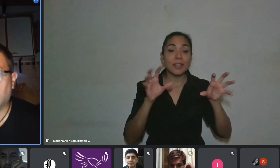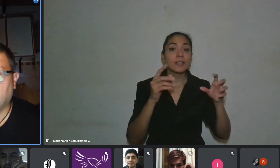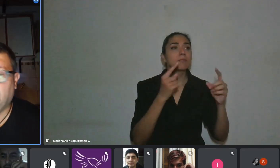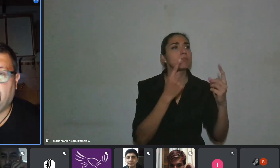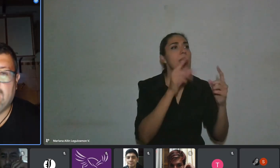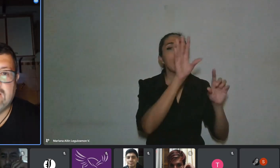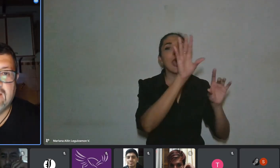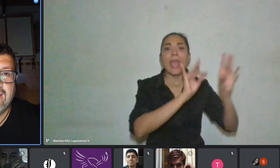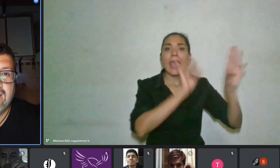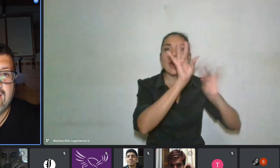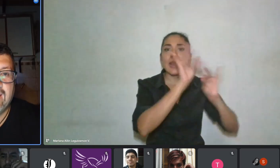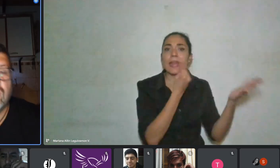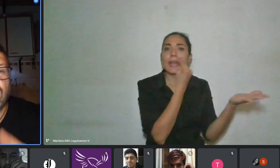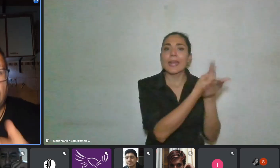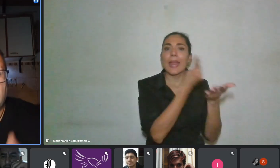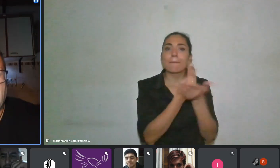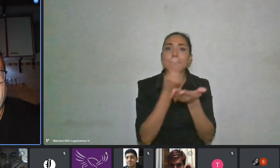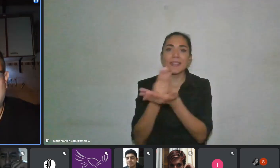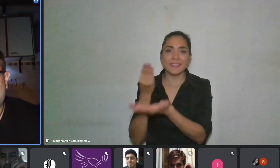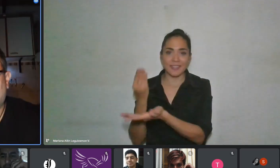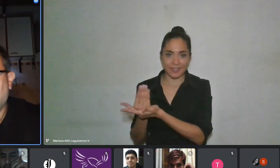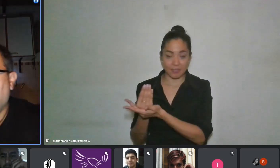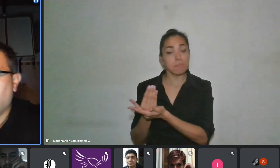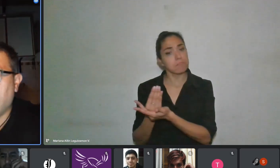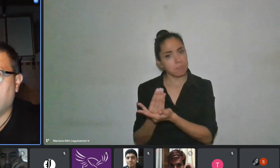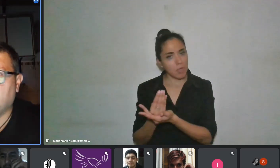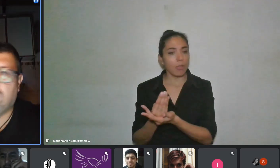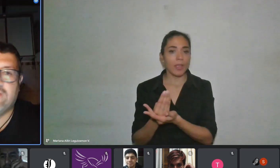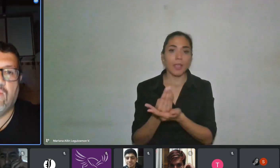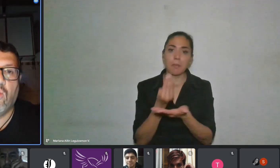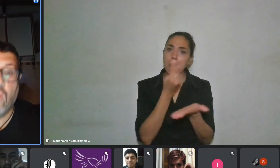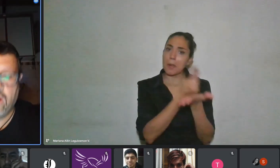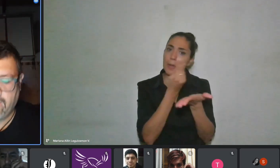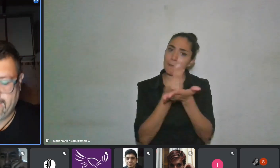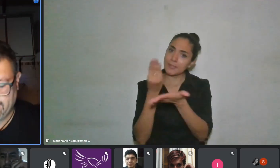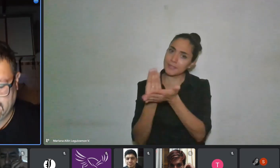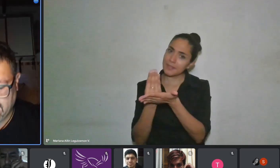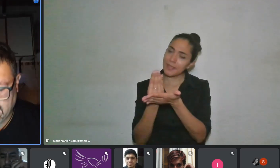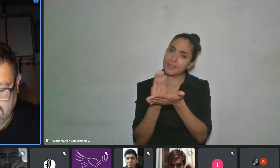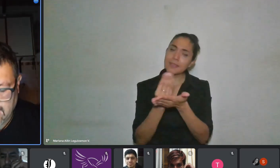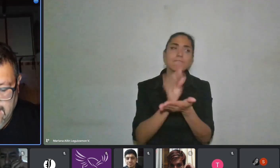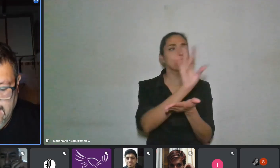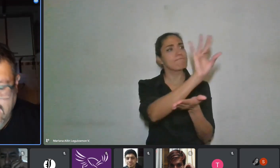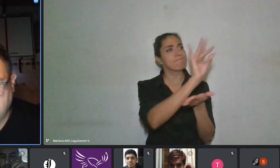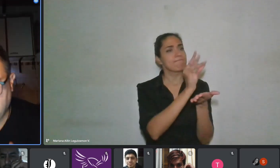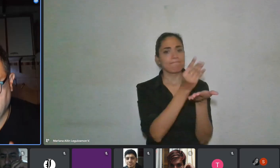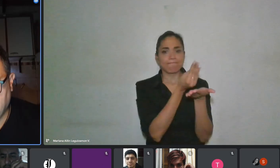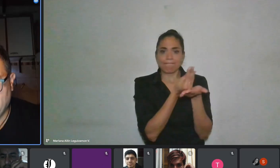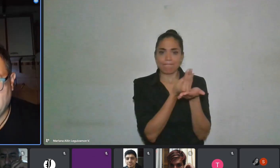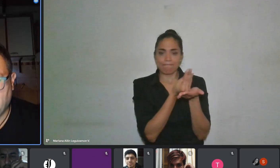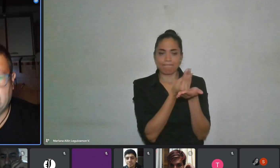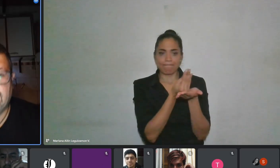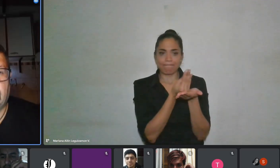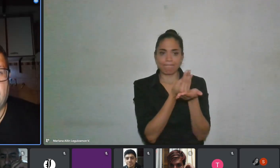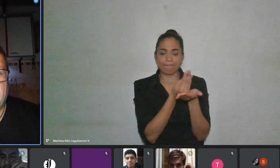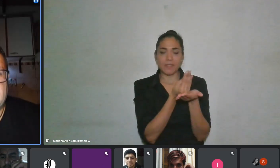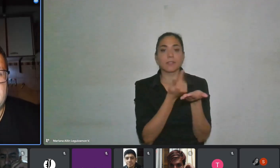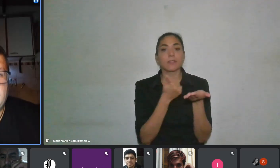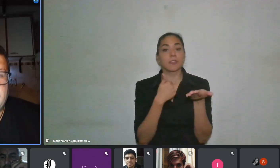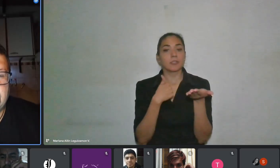hagamos una especie de estructura jerárquica en la cual nosotros decimos, bueno, a ver, mandamos